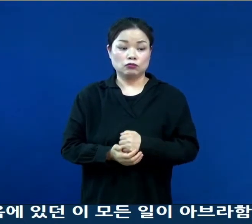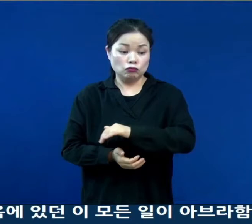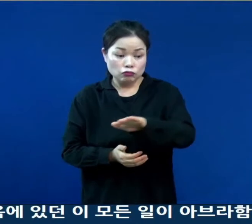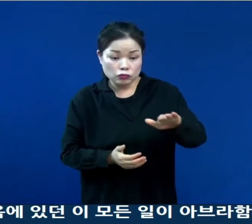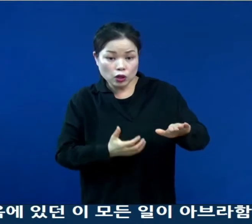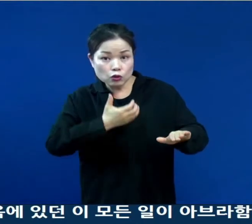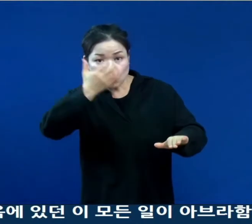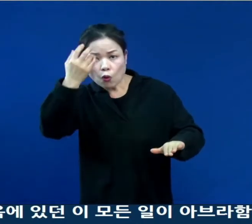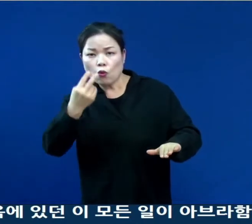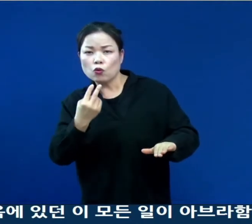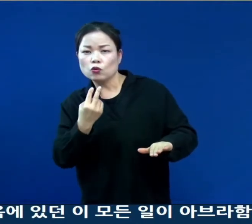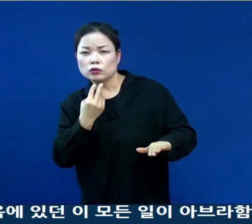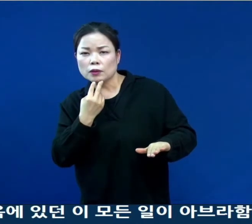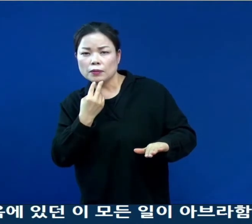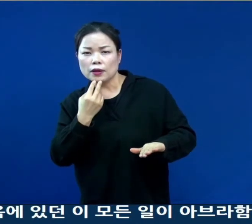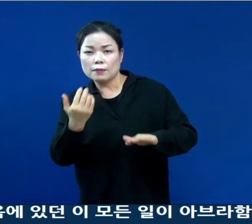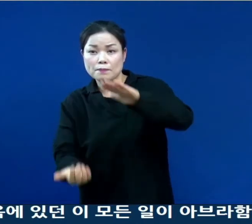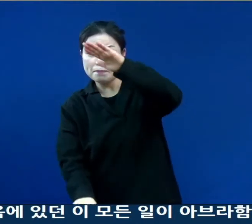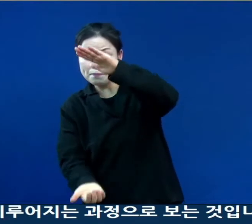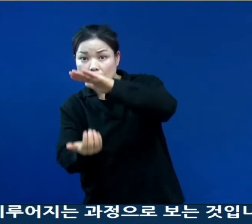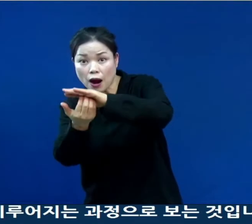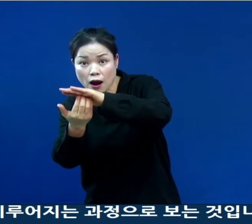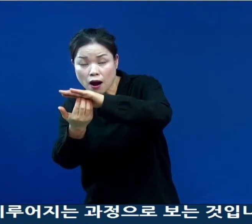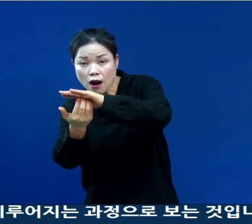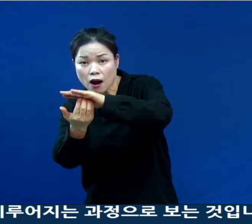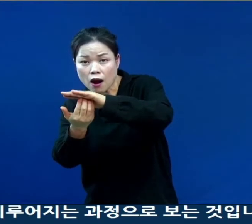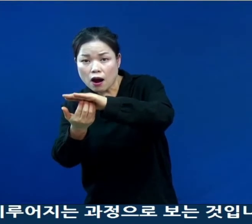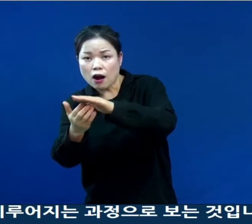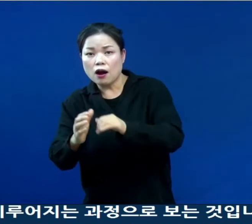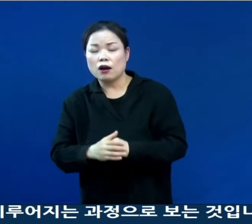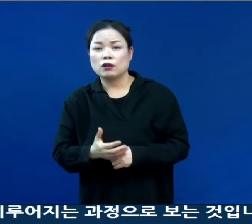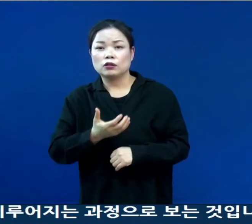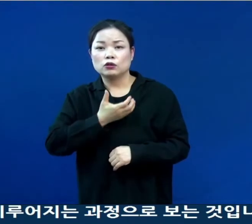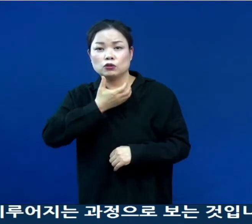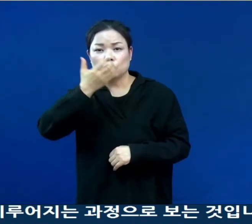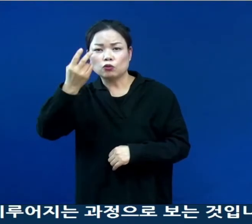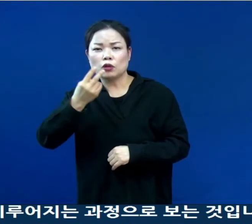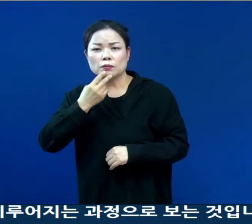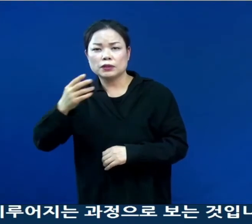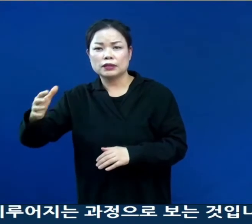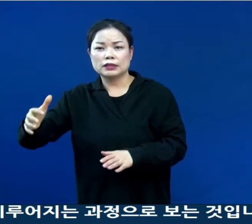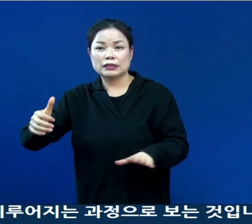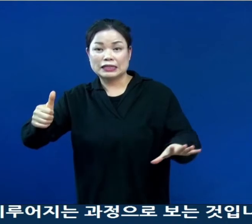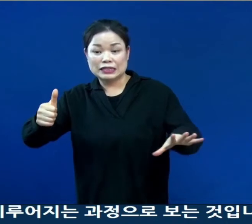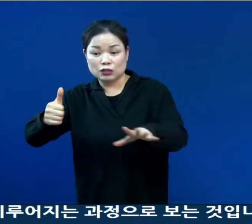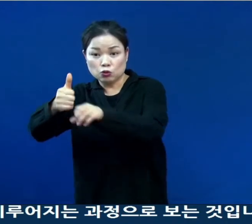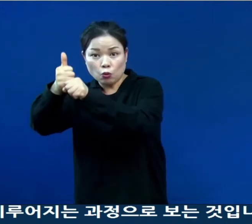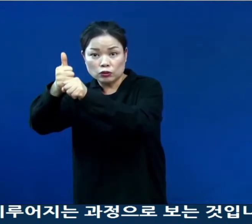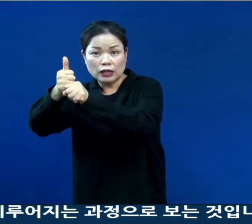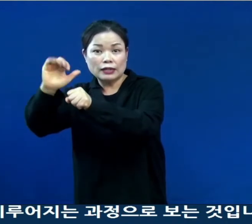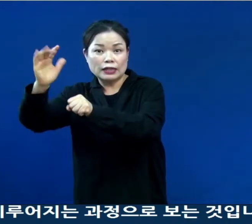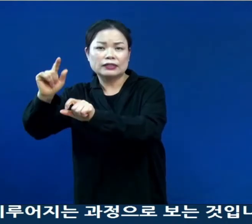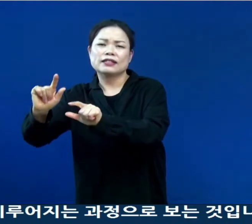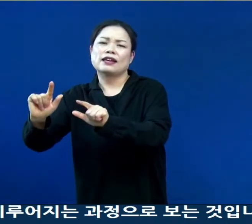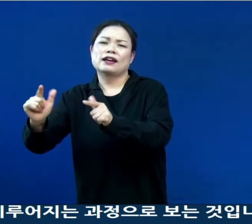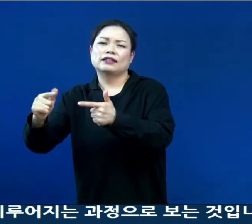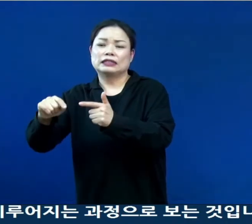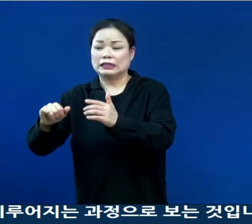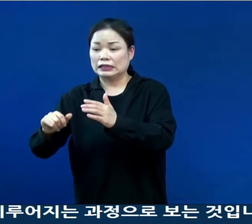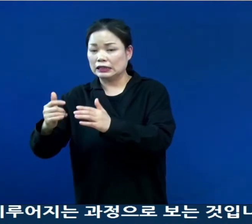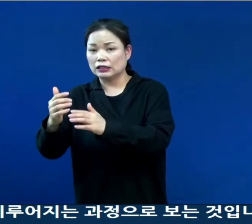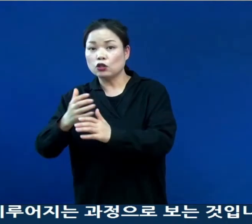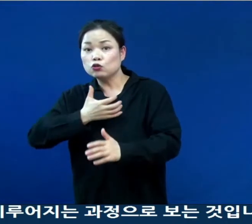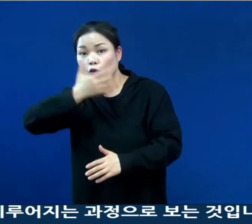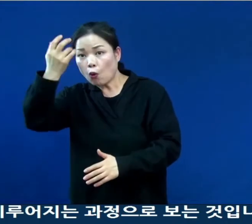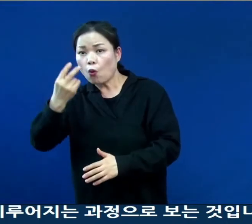우리는 요셉의 이야기의 절정이 요셉이 총리가 된다는 것이 아니라 그를 통해서 그